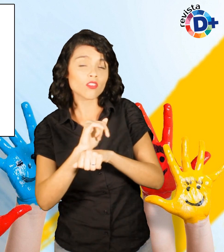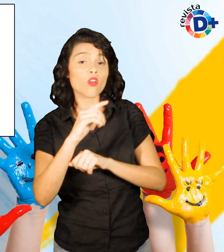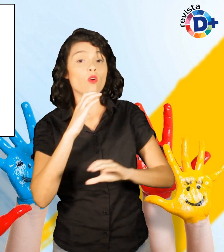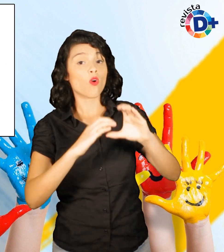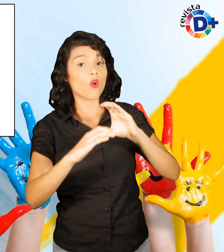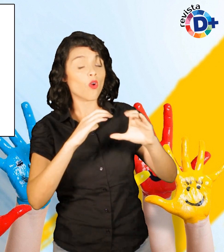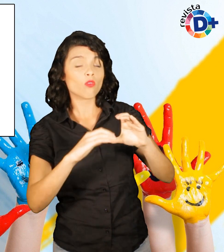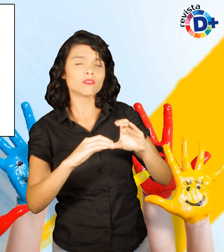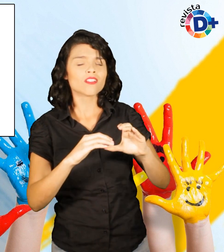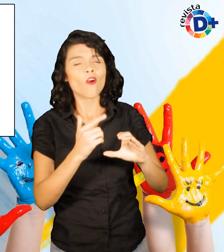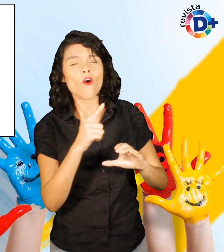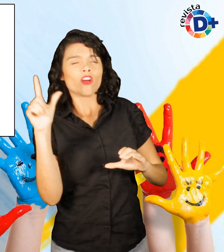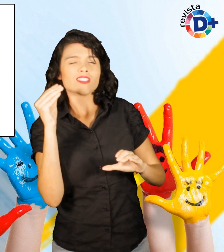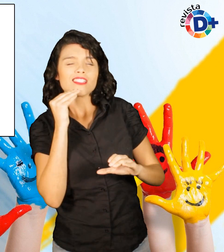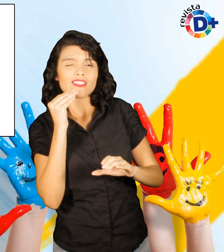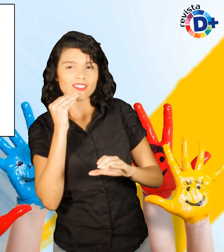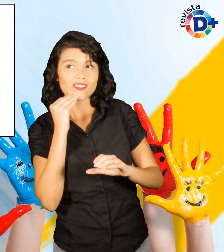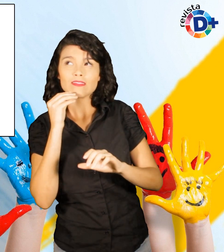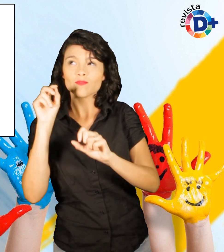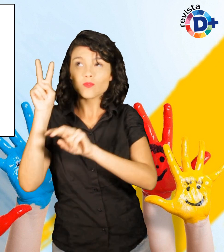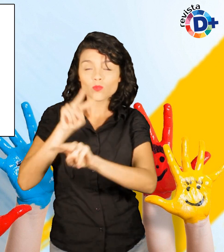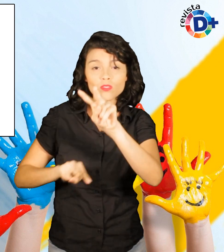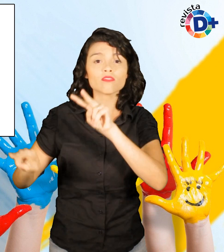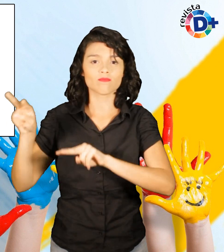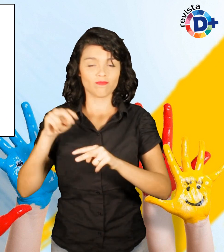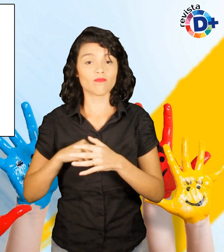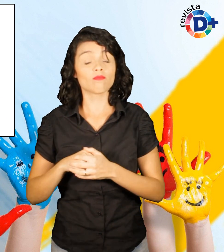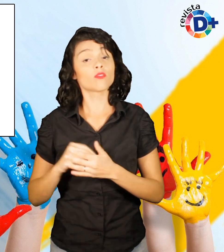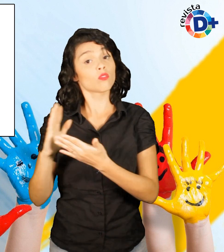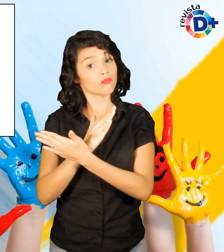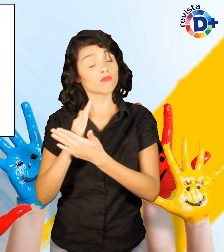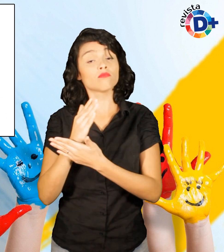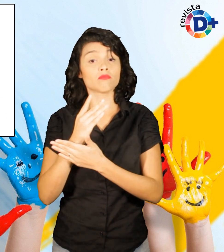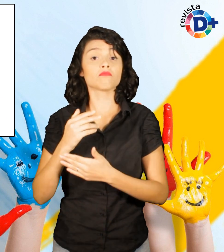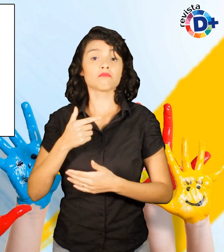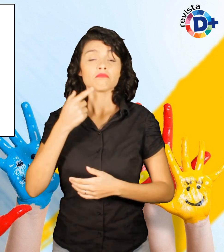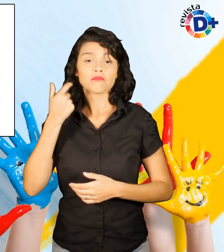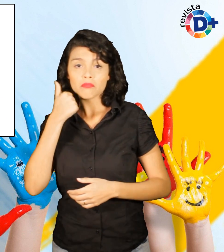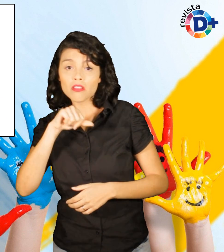comunicação alternativa. Existem pais que estabelecem um programa de comunicação